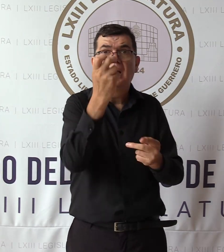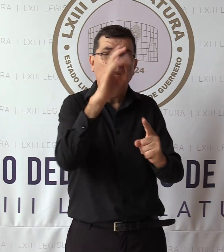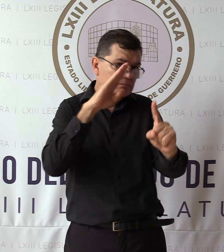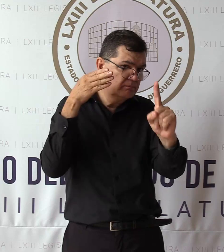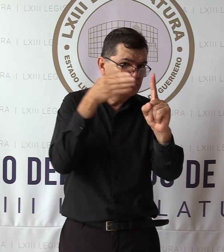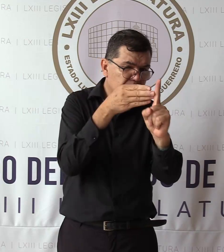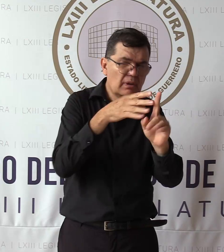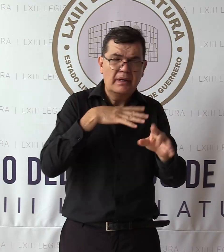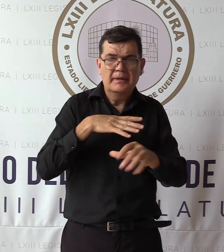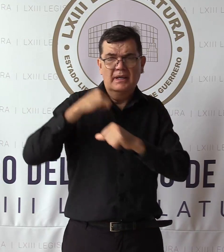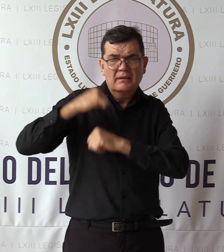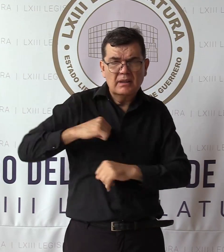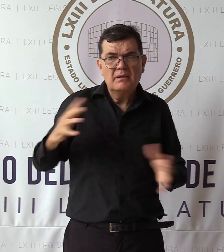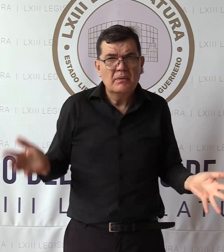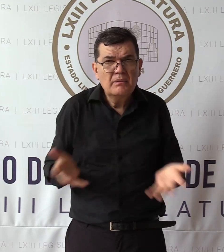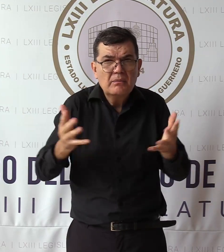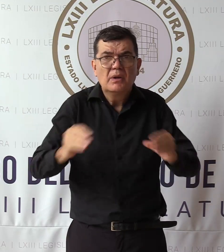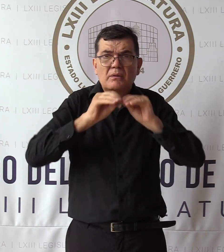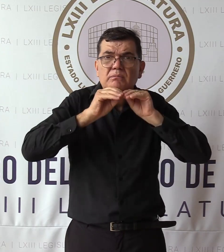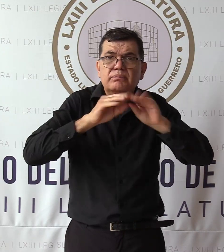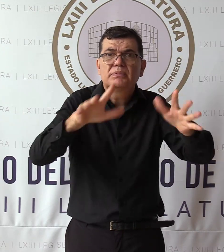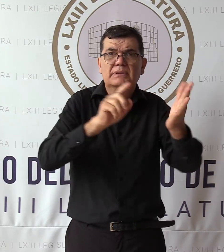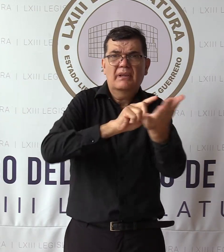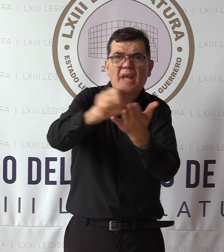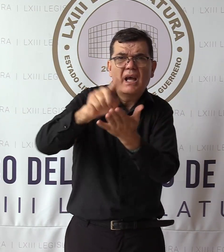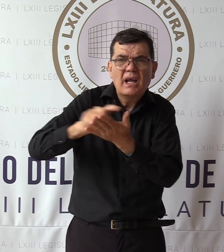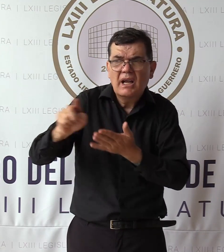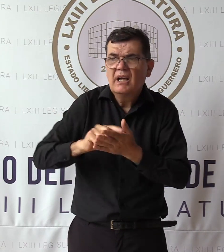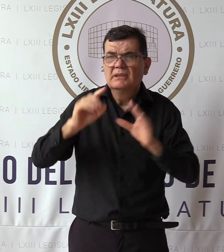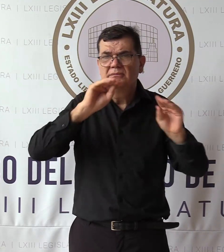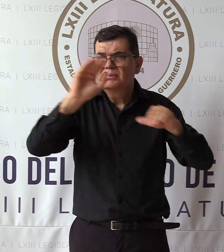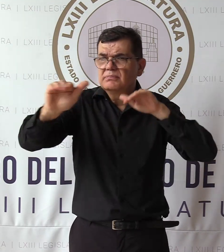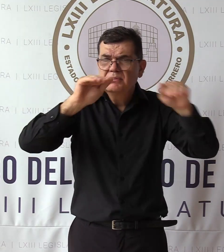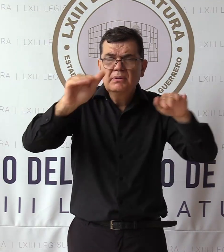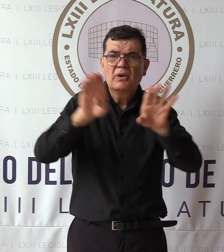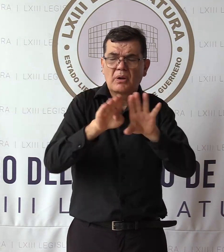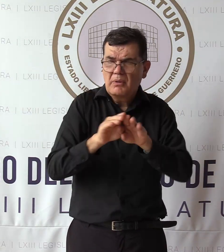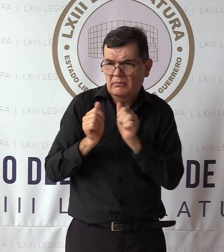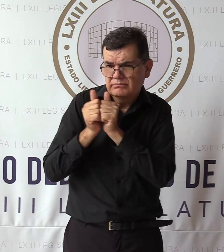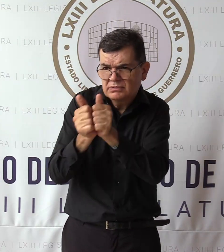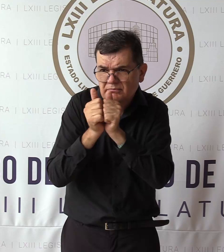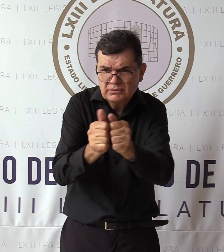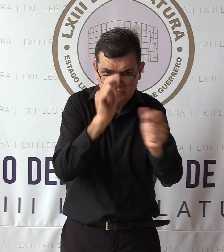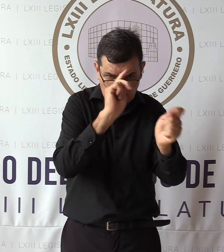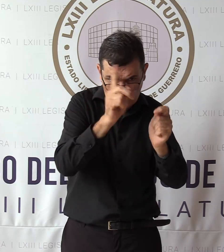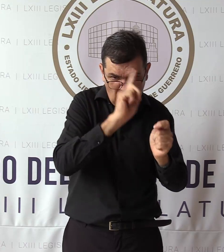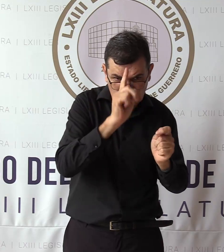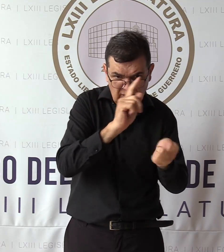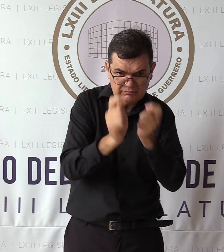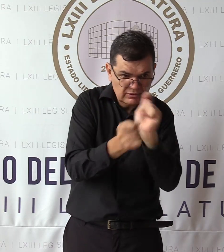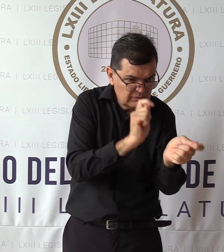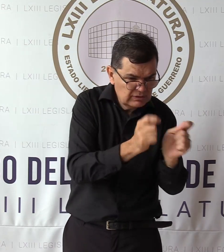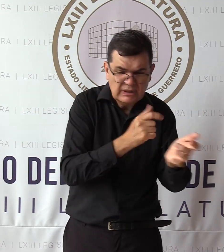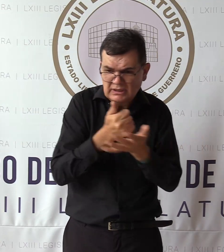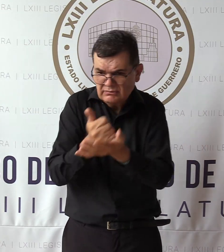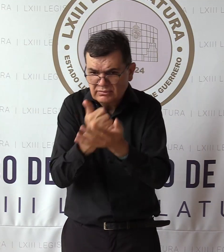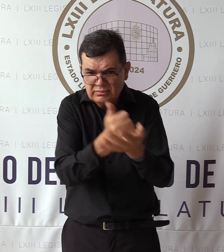de promover y difundir dichos derechos, así como dar acompañamiento y asesoramiento a las personas con discapacidad en